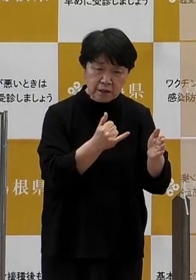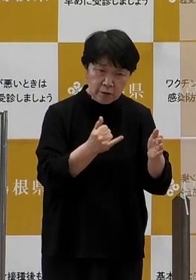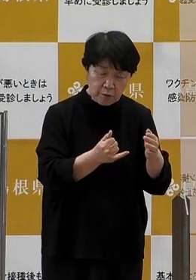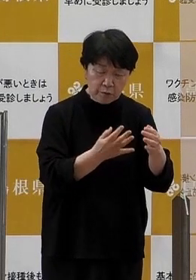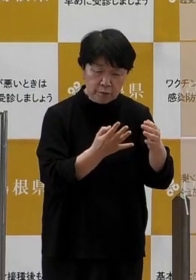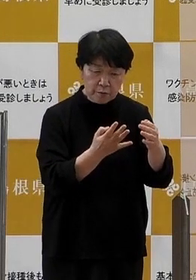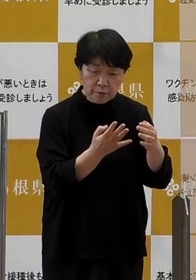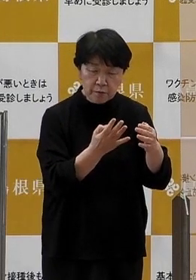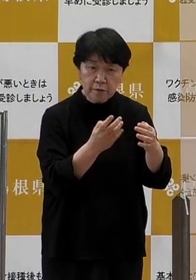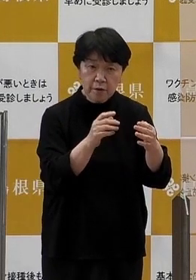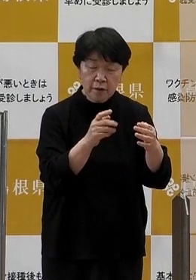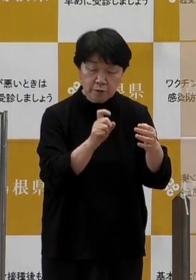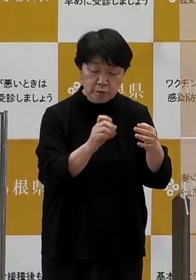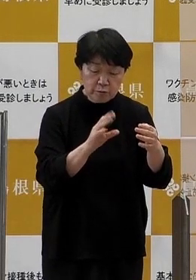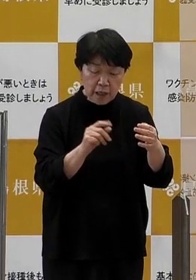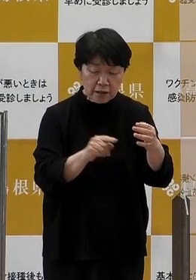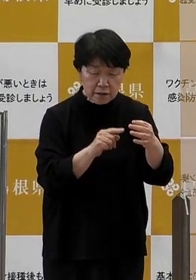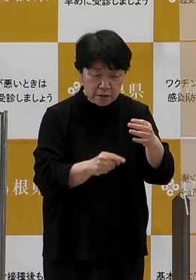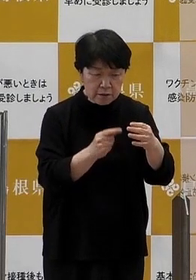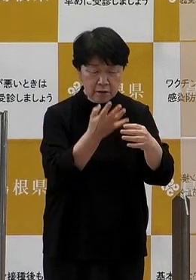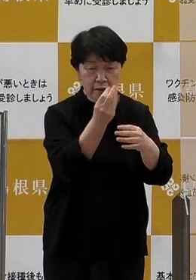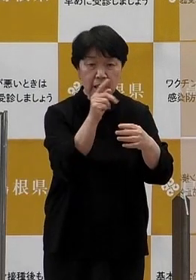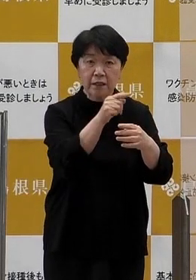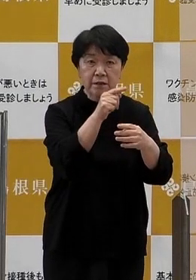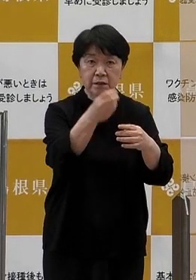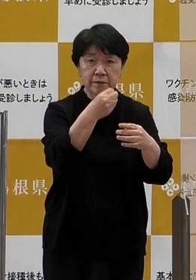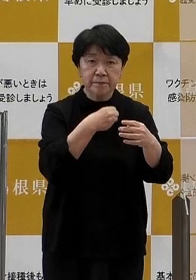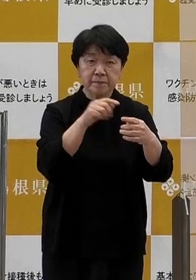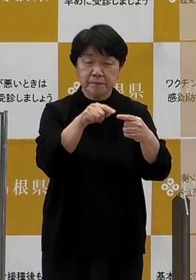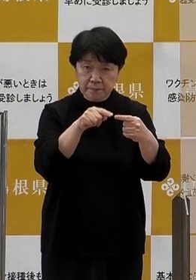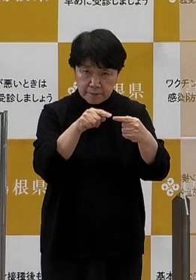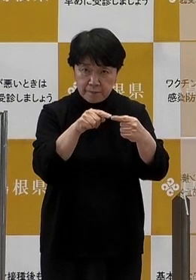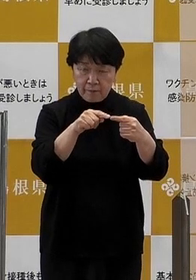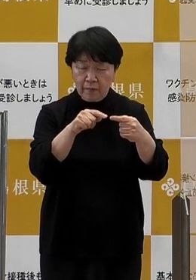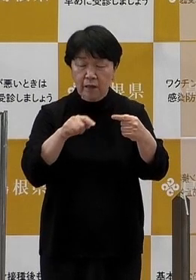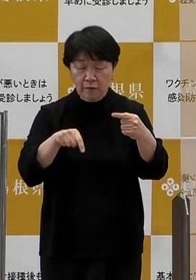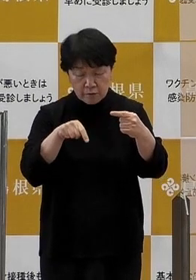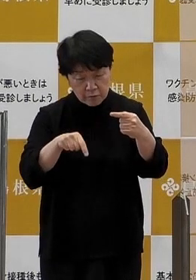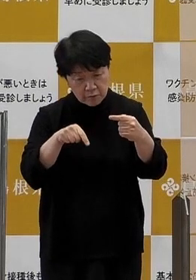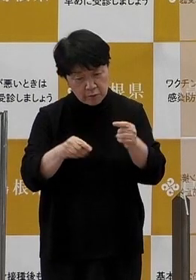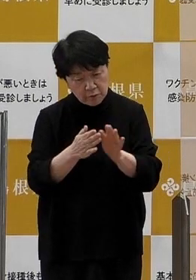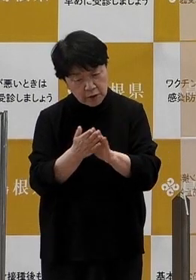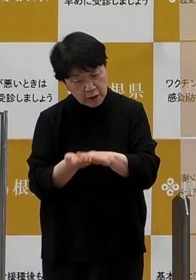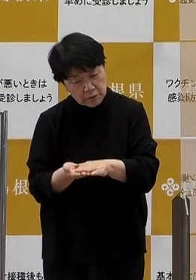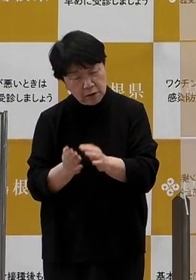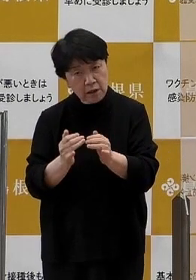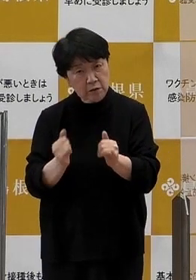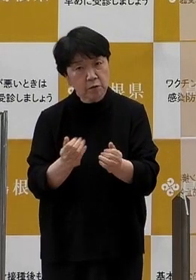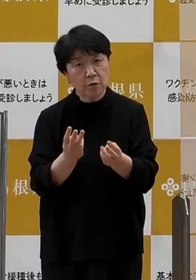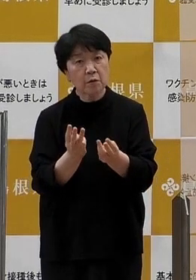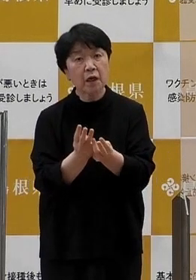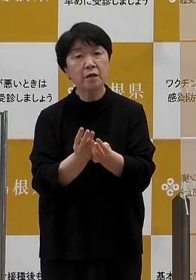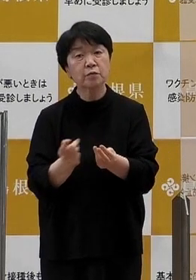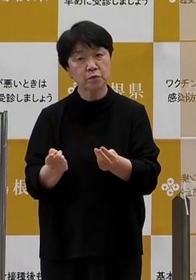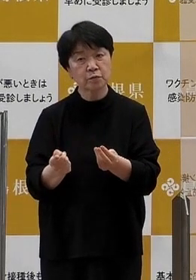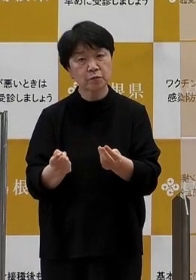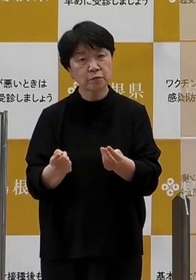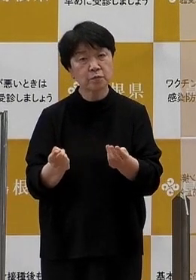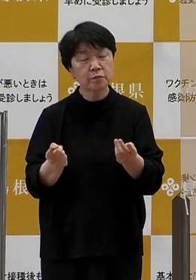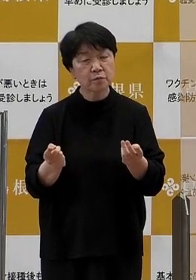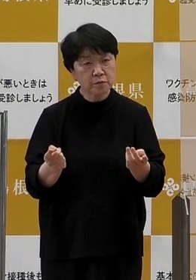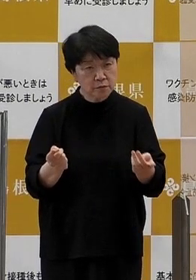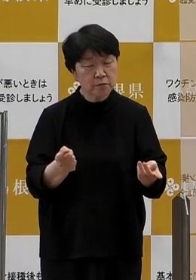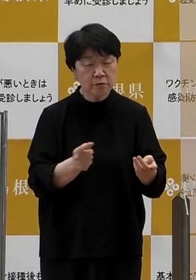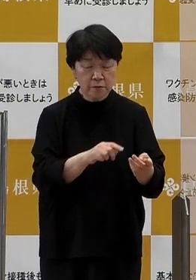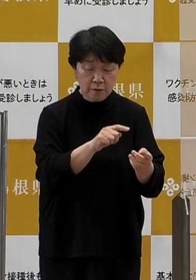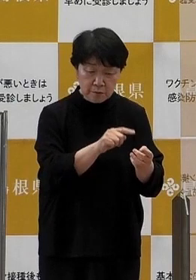です。で縦軸が人口10万人当たりの死者数です。ですから、人口の高は関係ない客観的な数字に